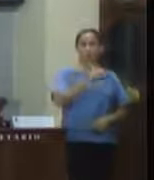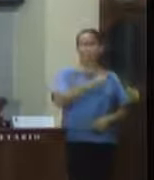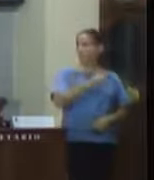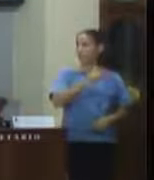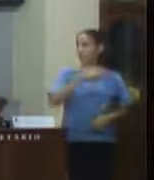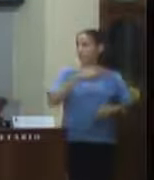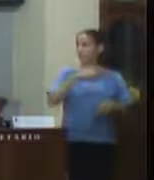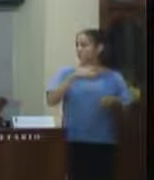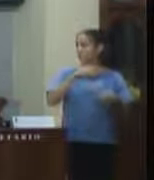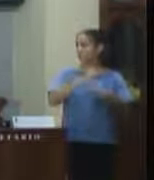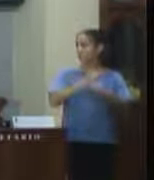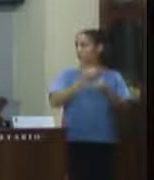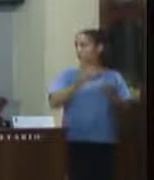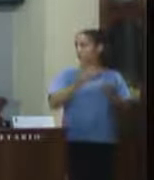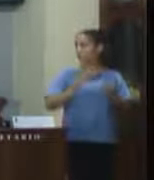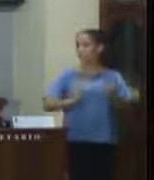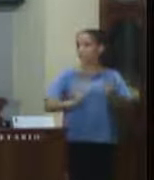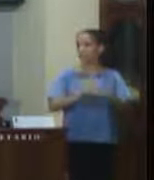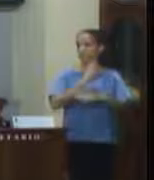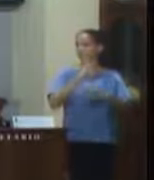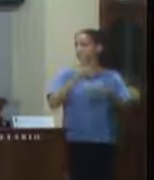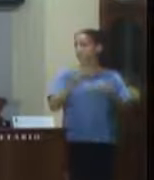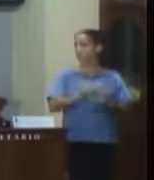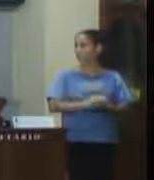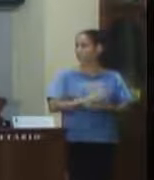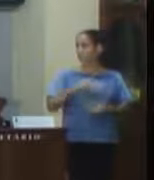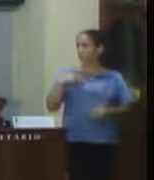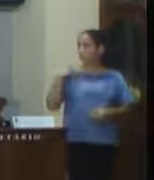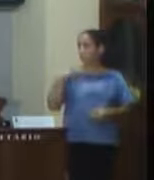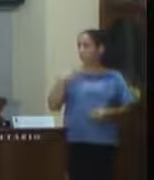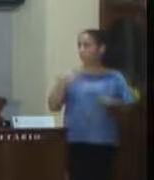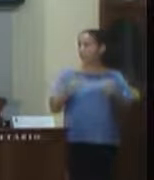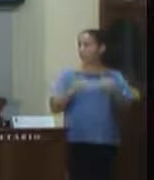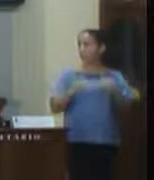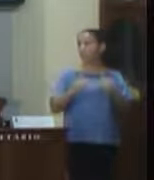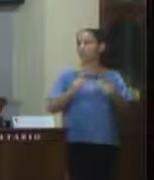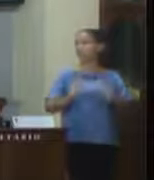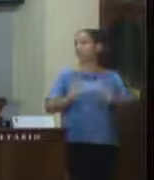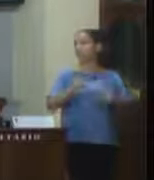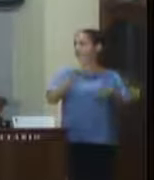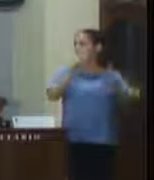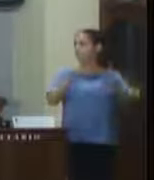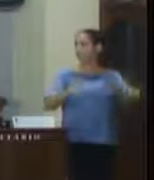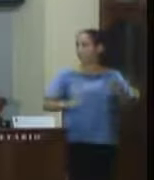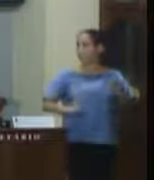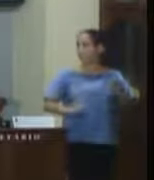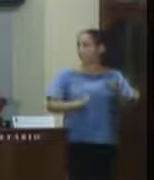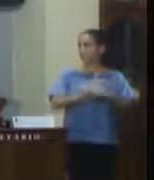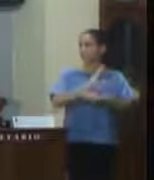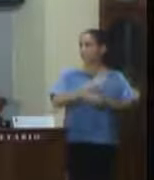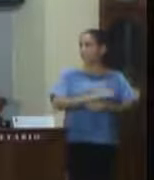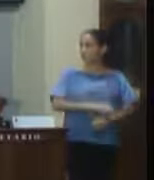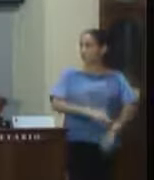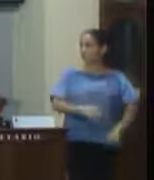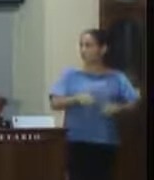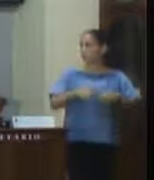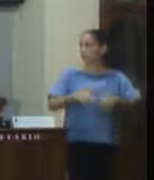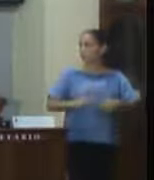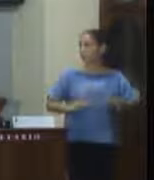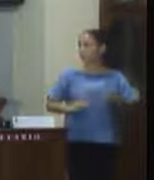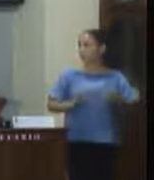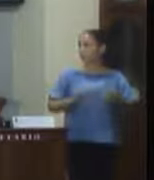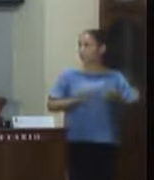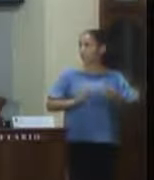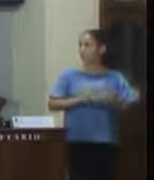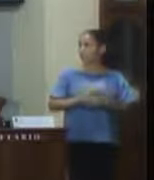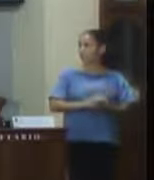e a aprovação da mesma. Aqueles que concordarem com a dispensa da leitura da ata, permaneçam como estão,